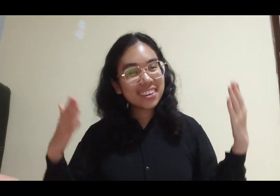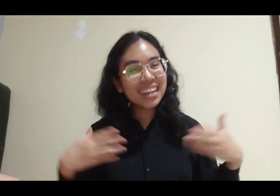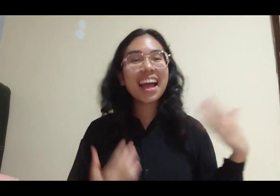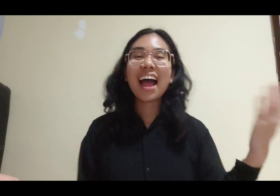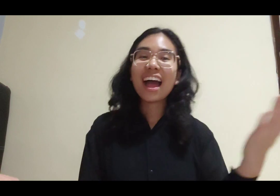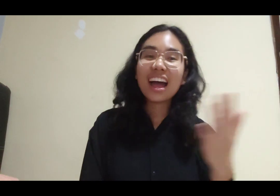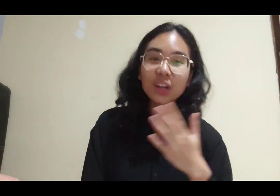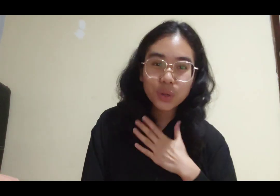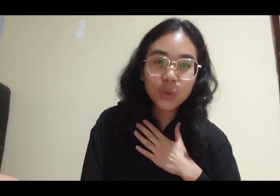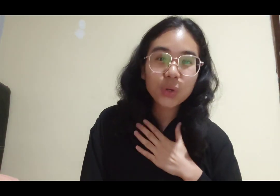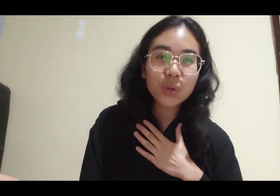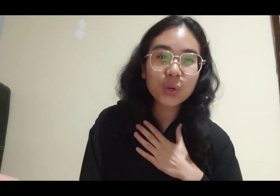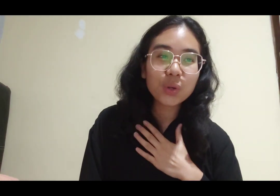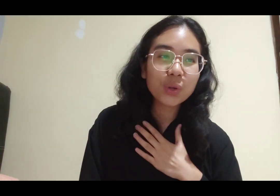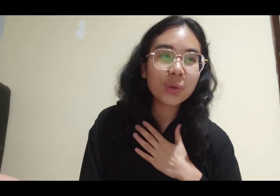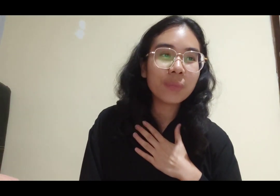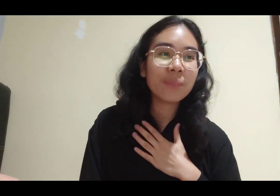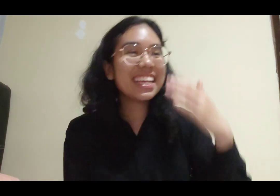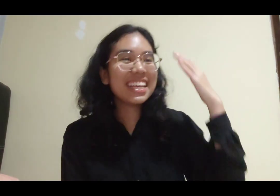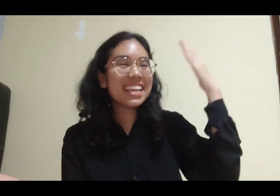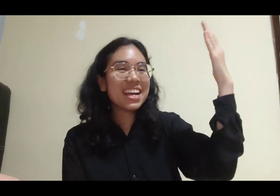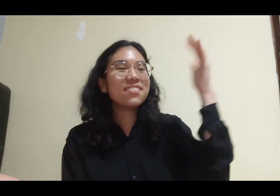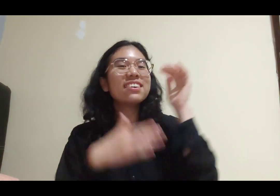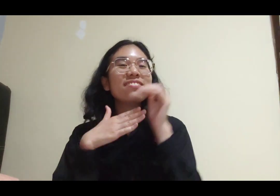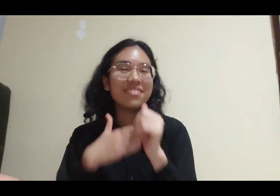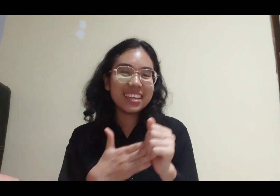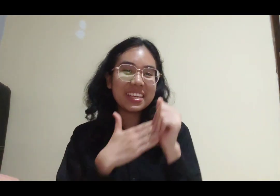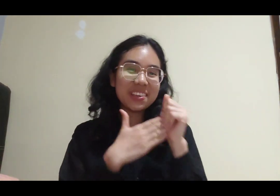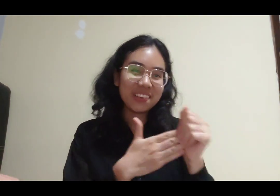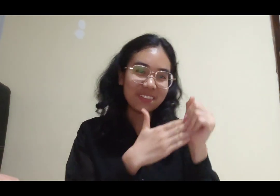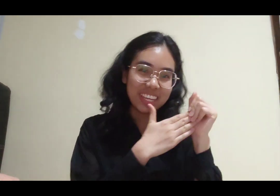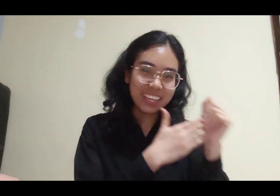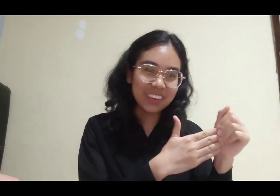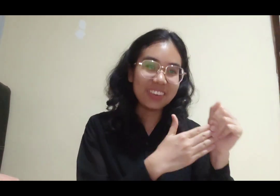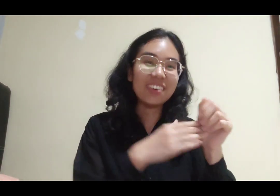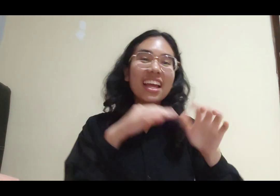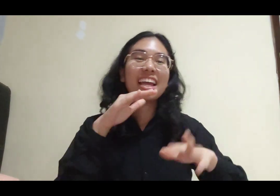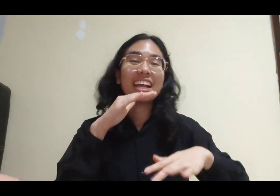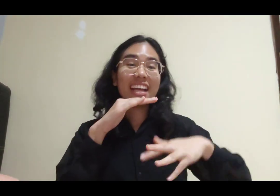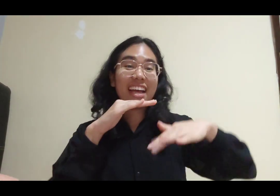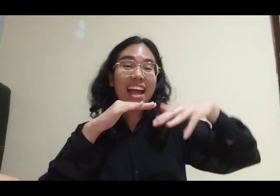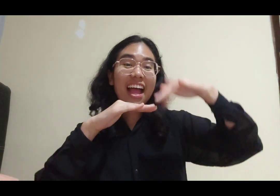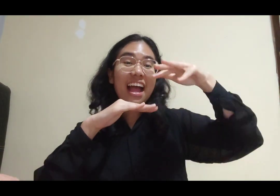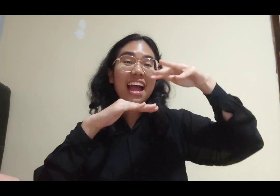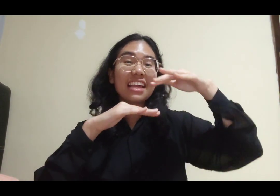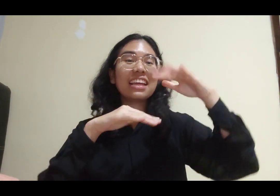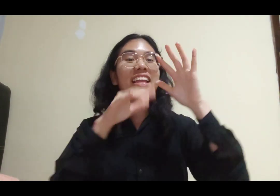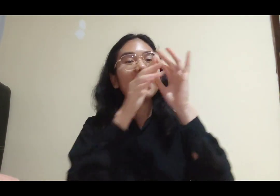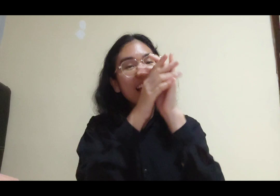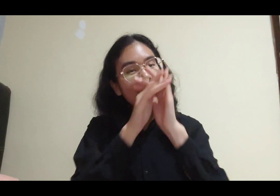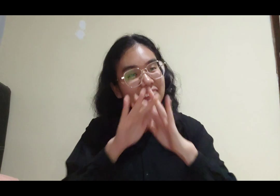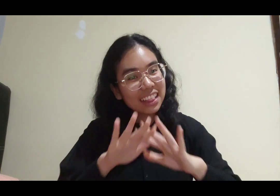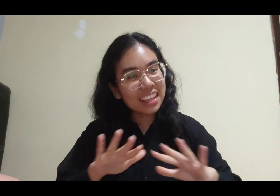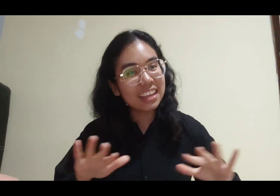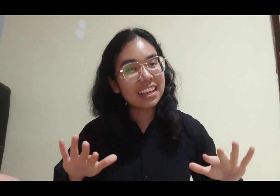Menghibur aku, dia membimbingku ke air yang